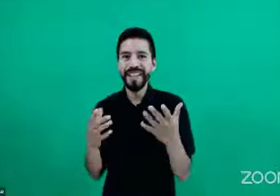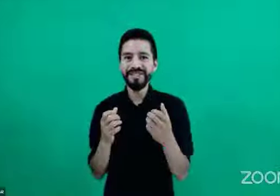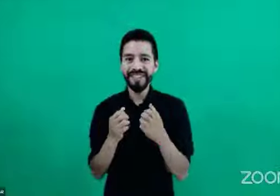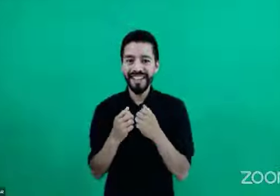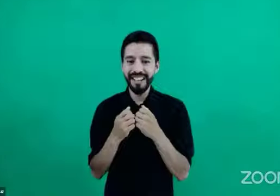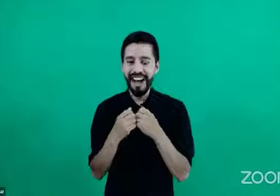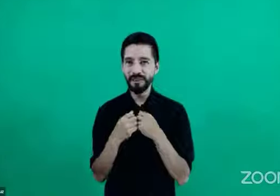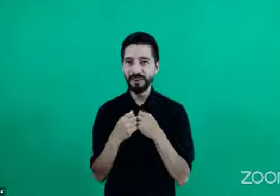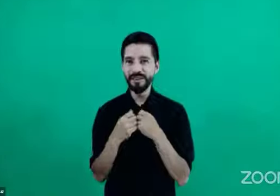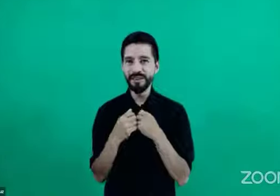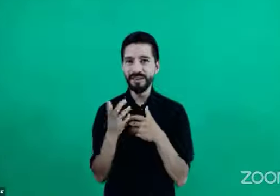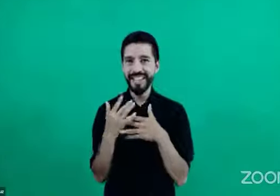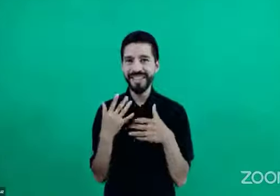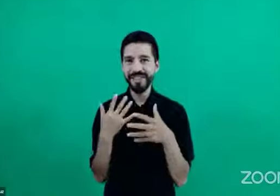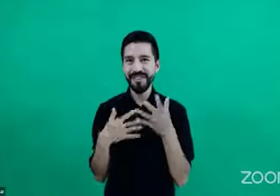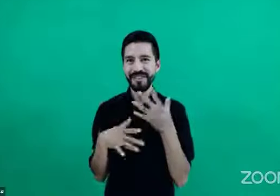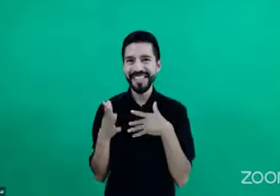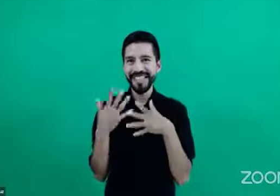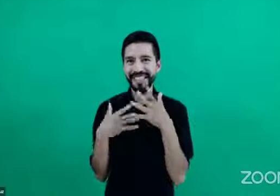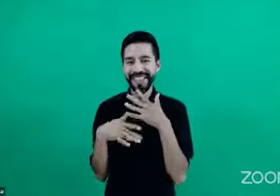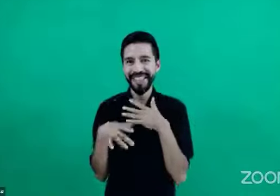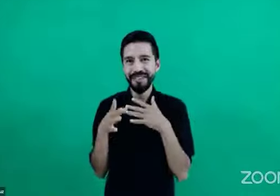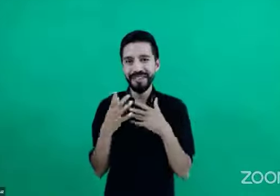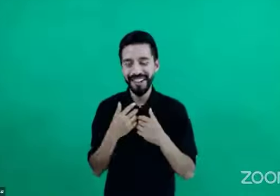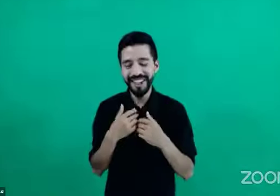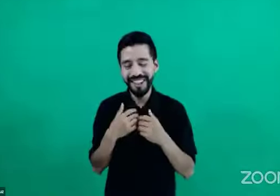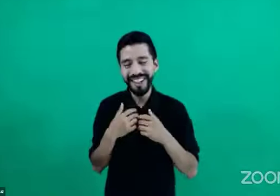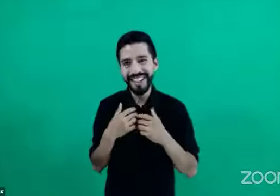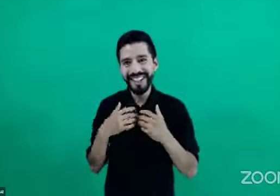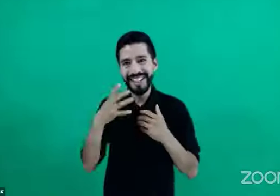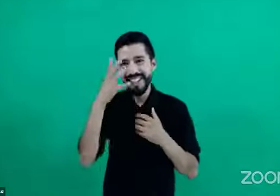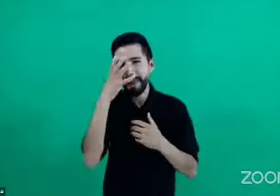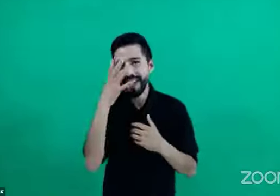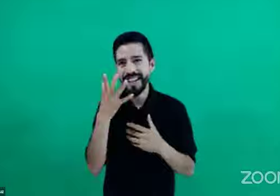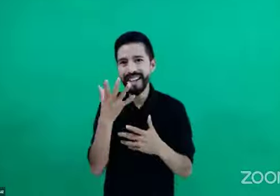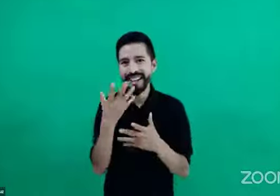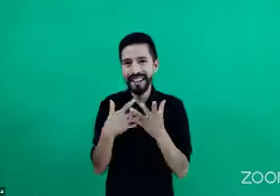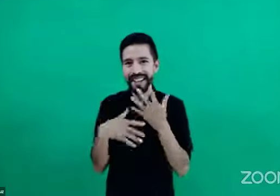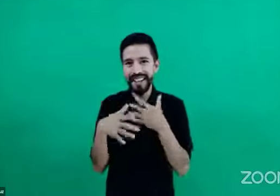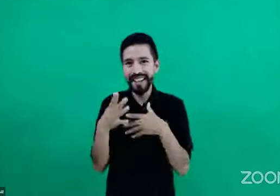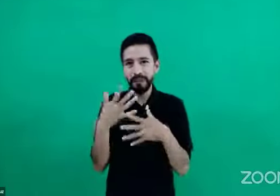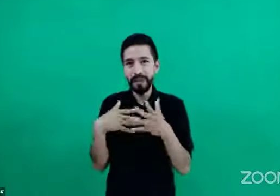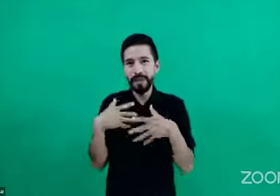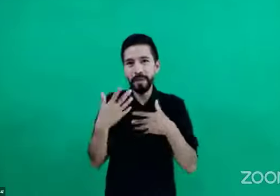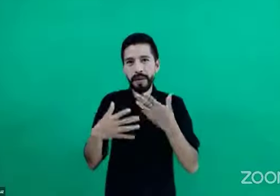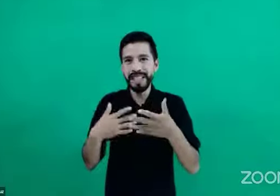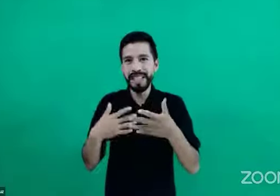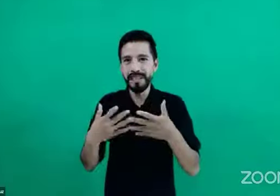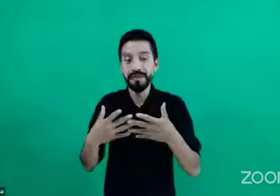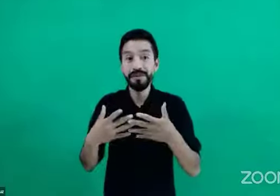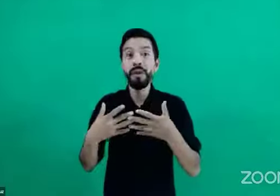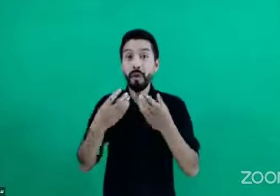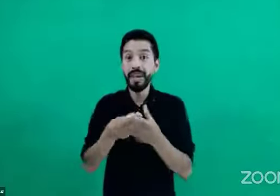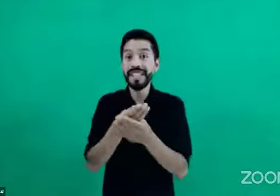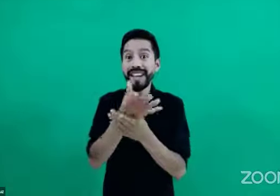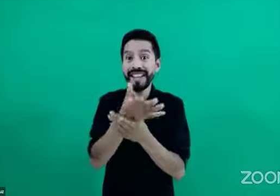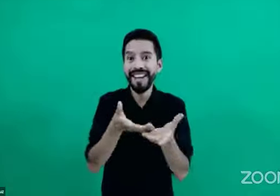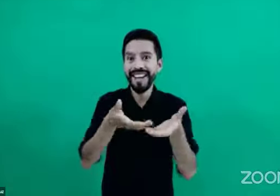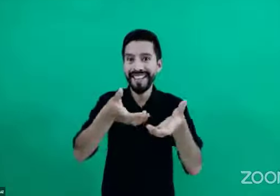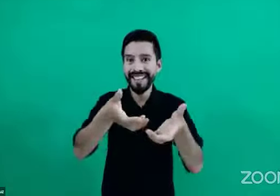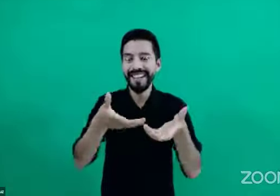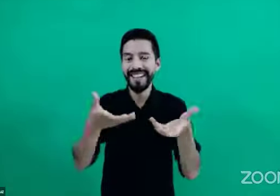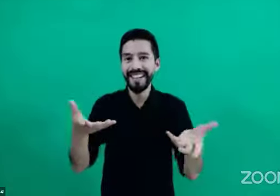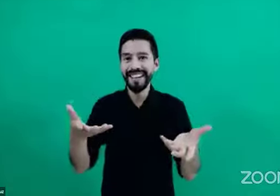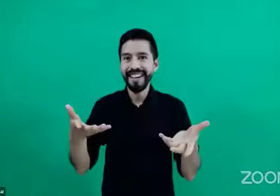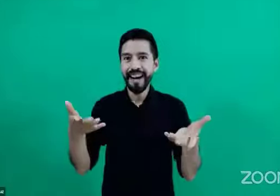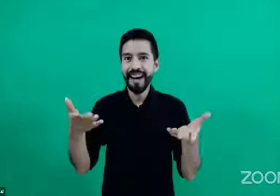sino que ellos, aún sus señas todavía están aquí, como que les da pena el poder mover las manos o el salir a